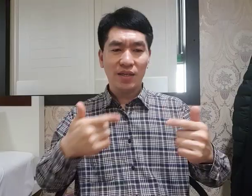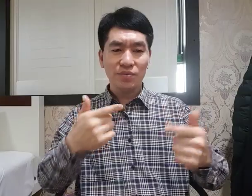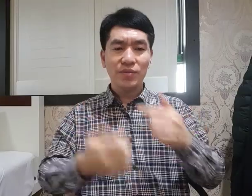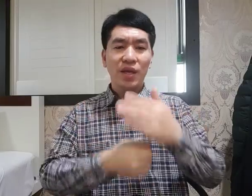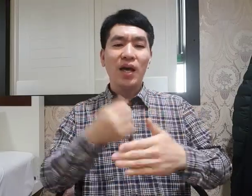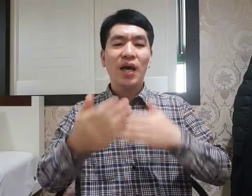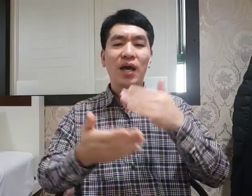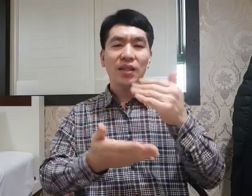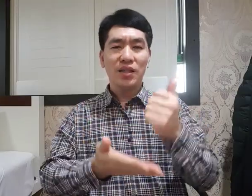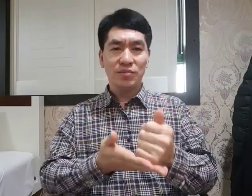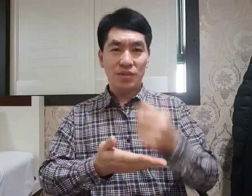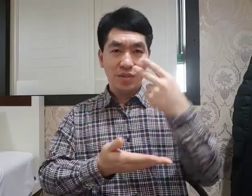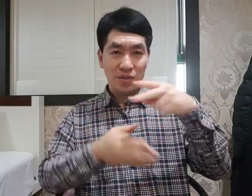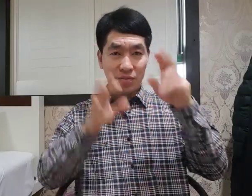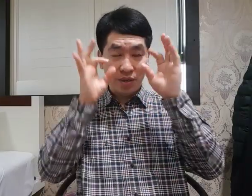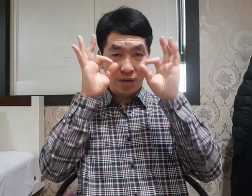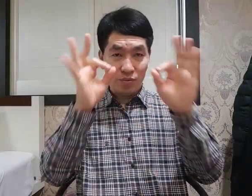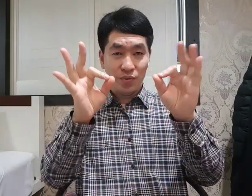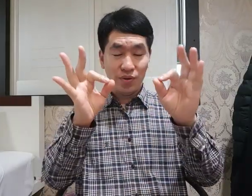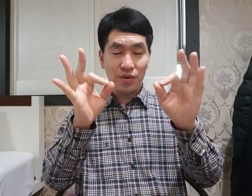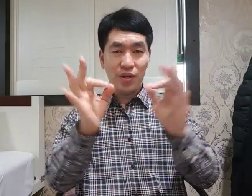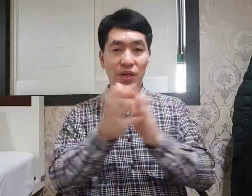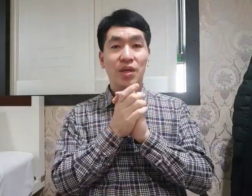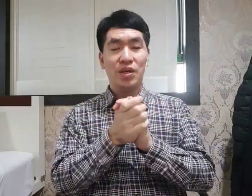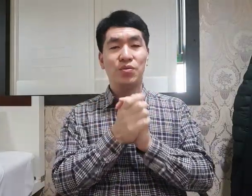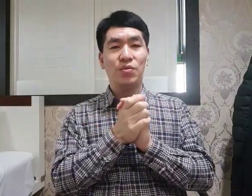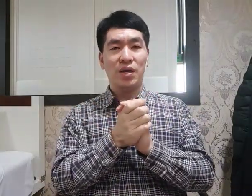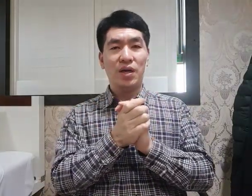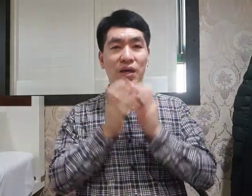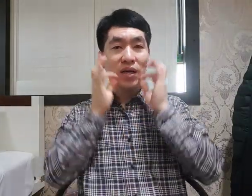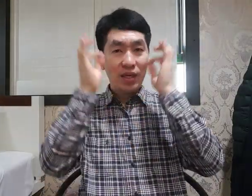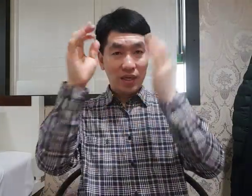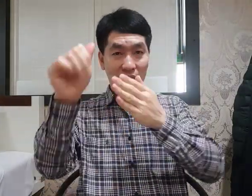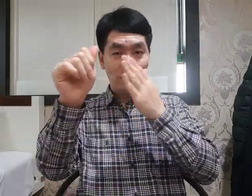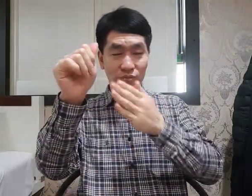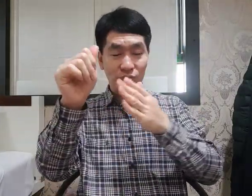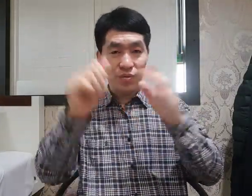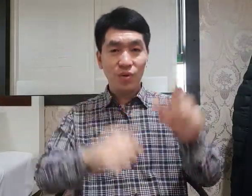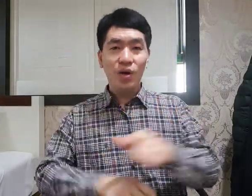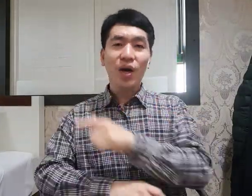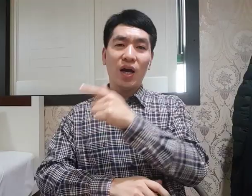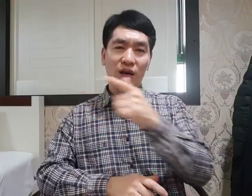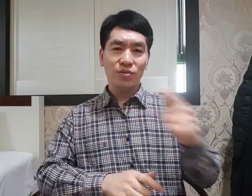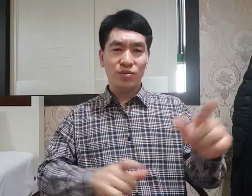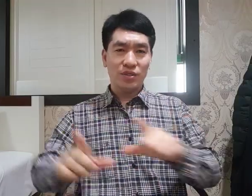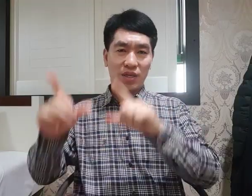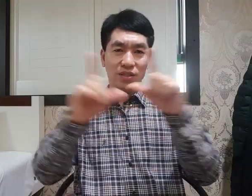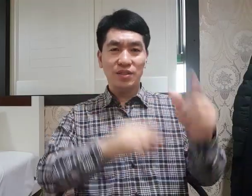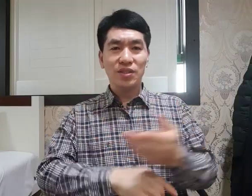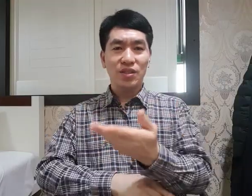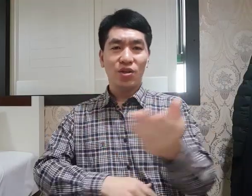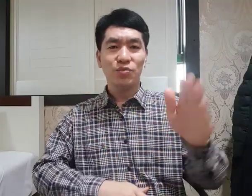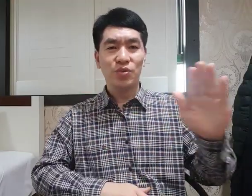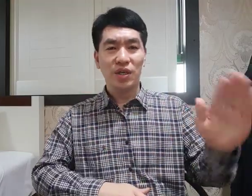항상 하나님을 바라보며 기도와 간구로 하루를 사는 여러분